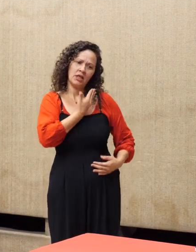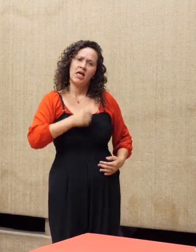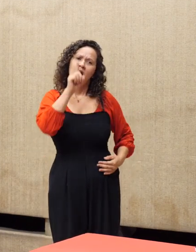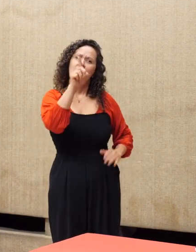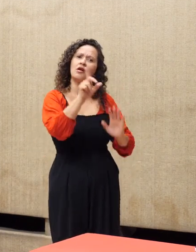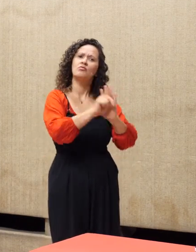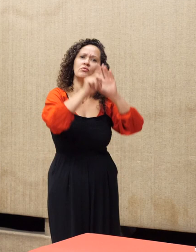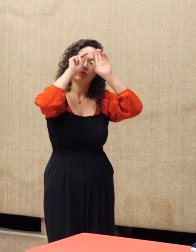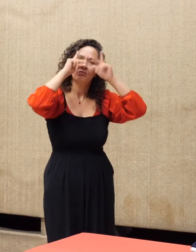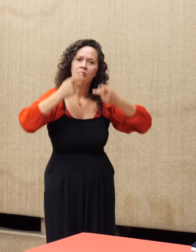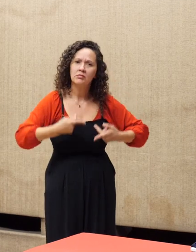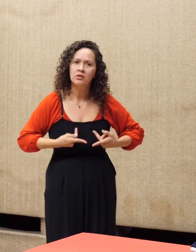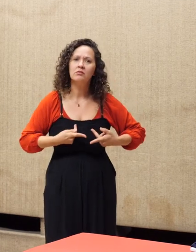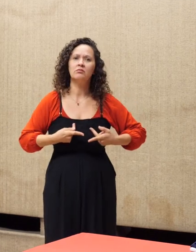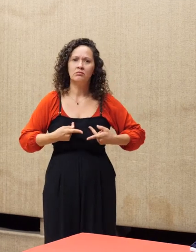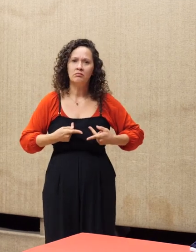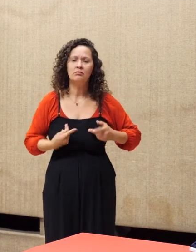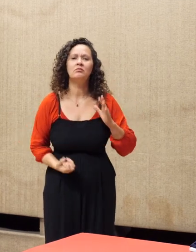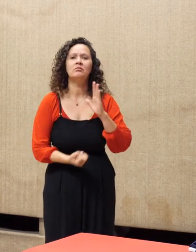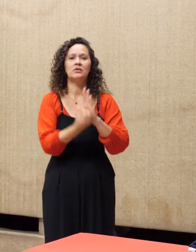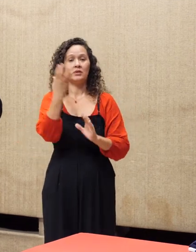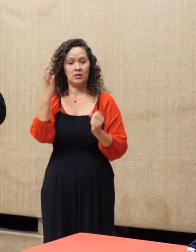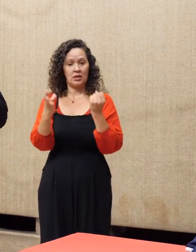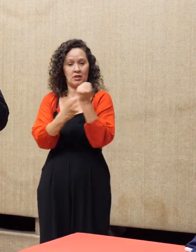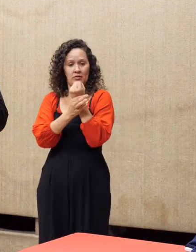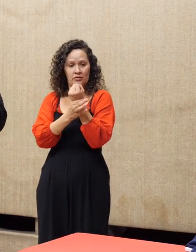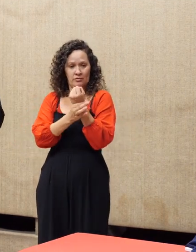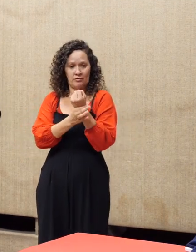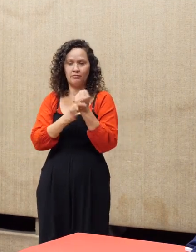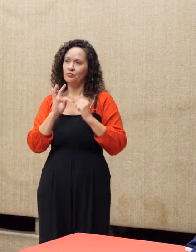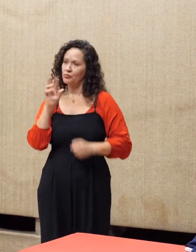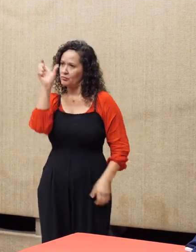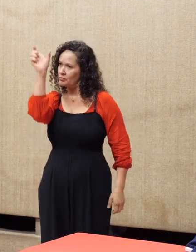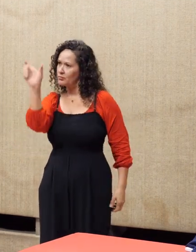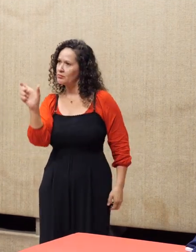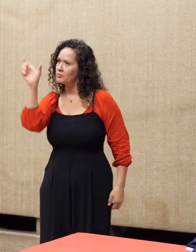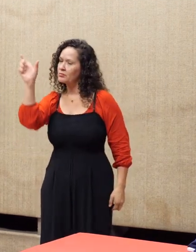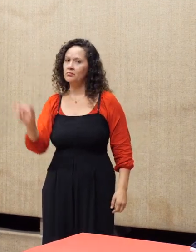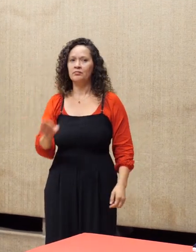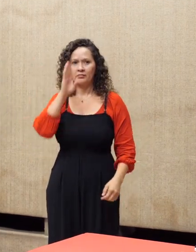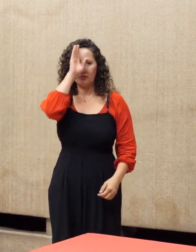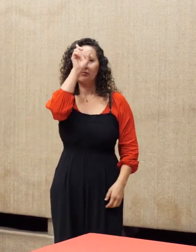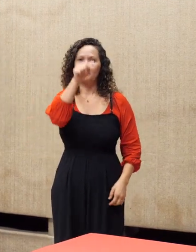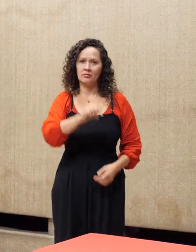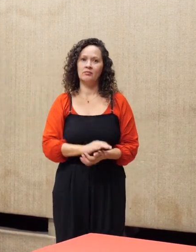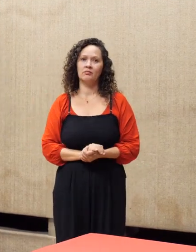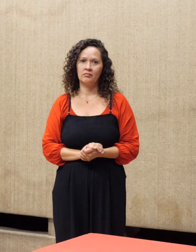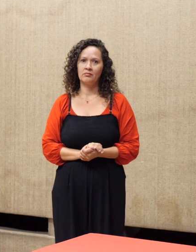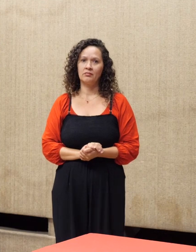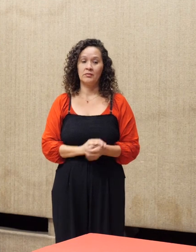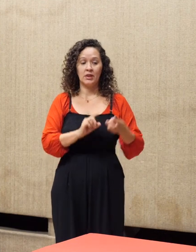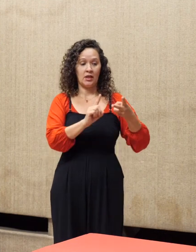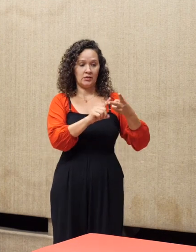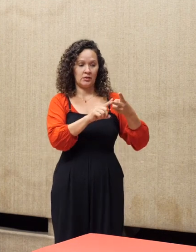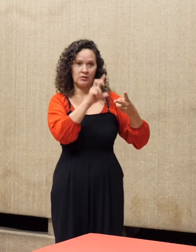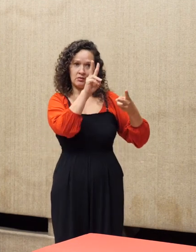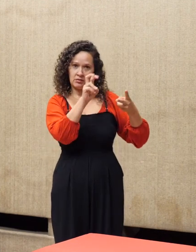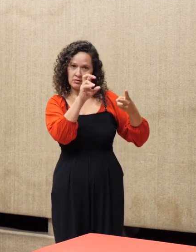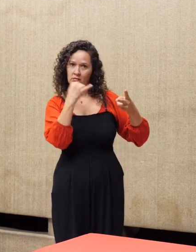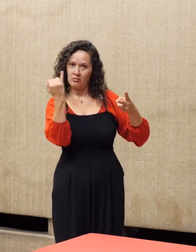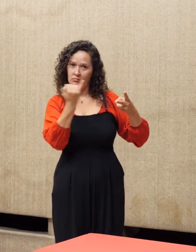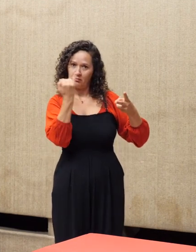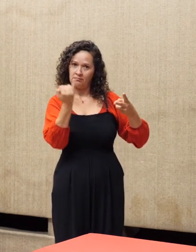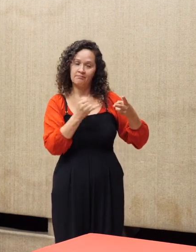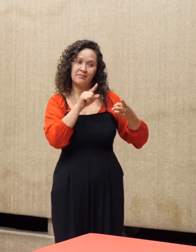um direito humano. E ela está estabelecida, e garantir a segurança de todas e todas é fundamental. E a segunda questão, que